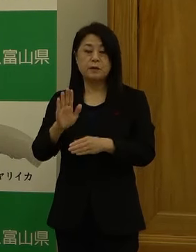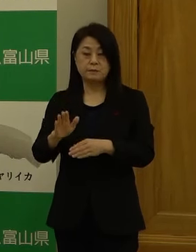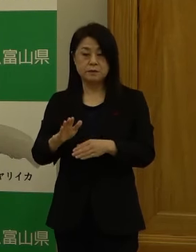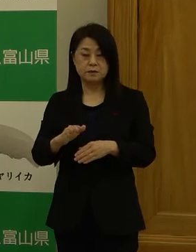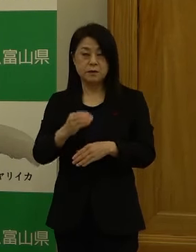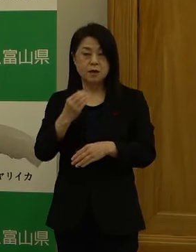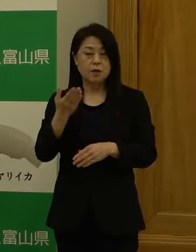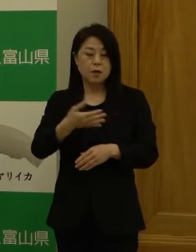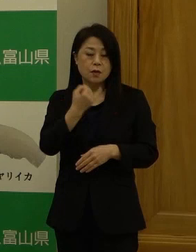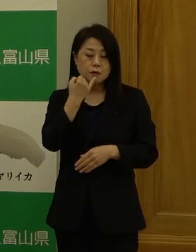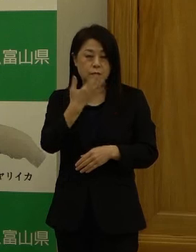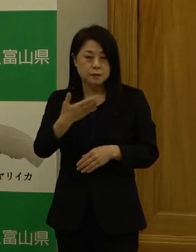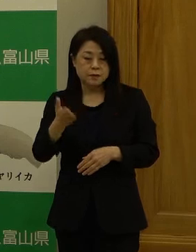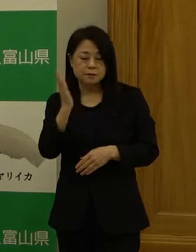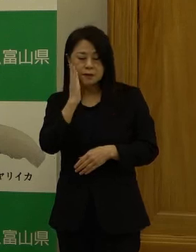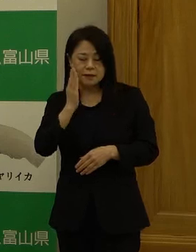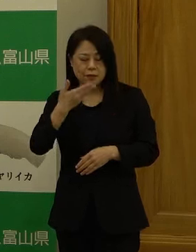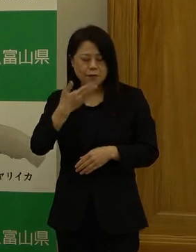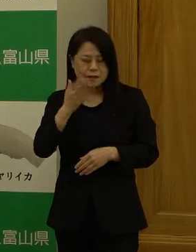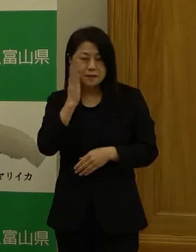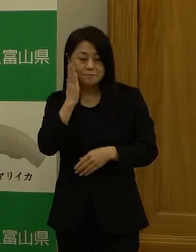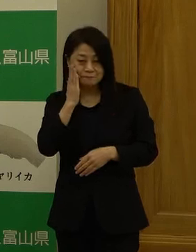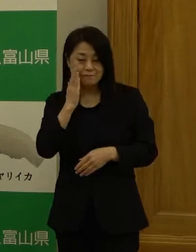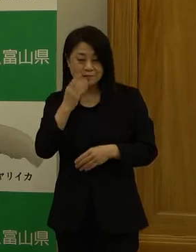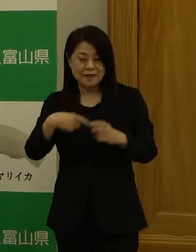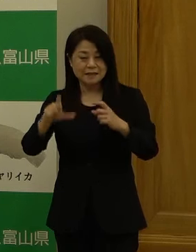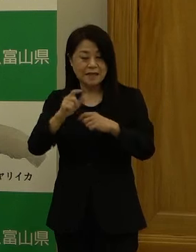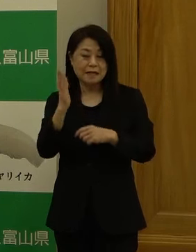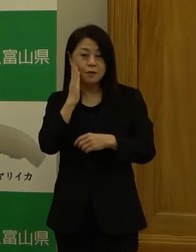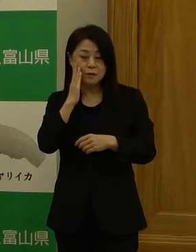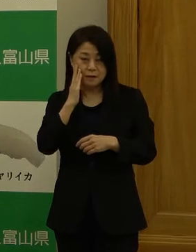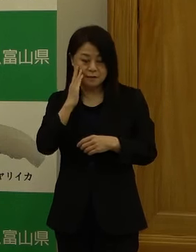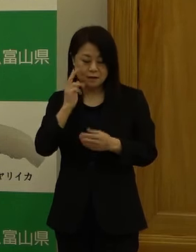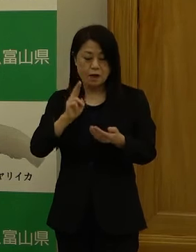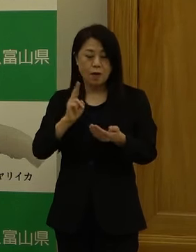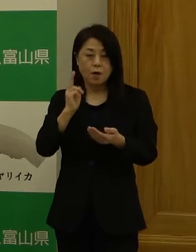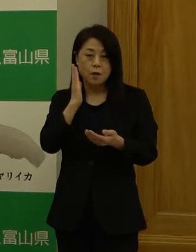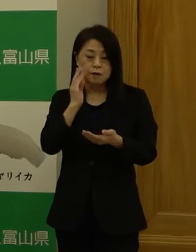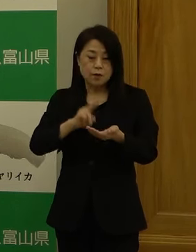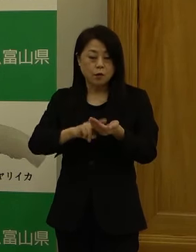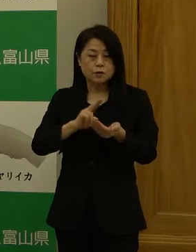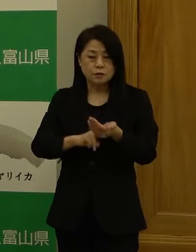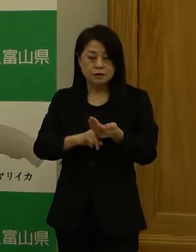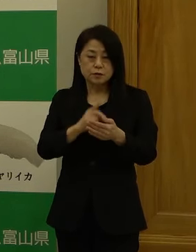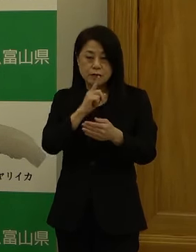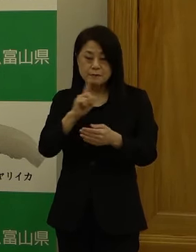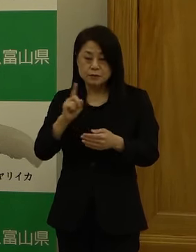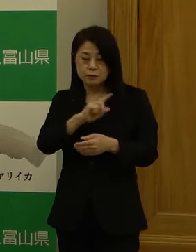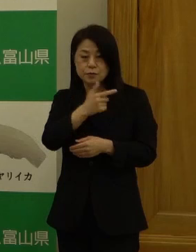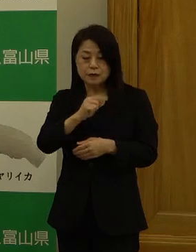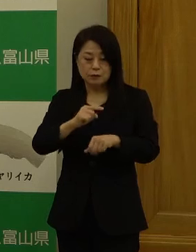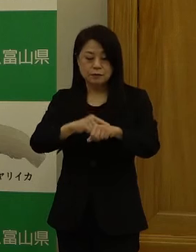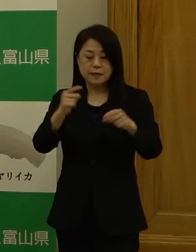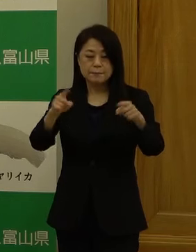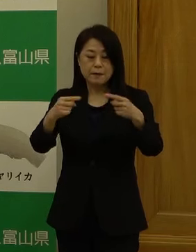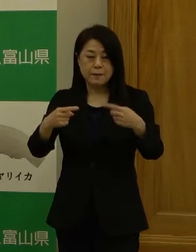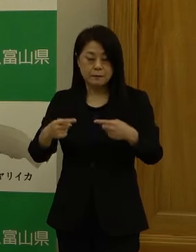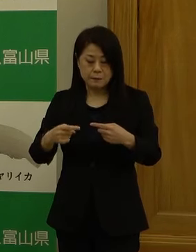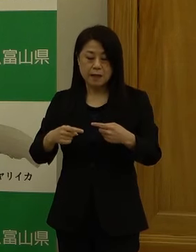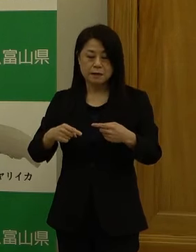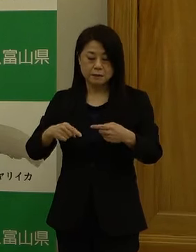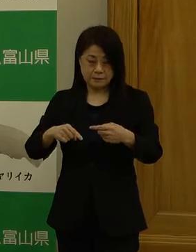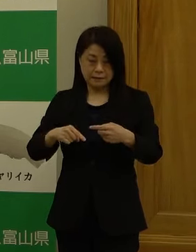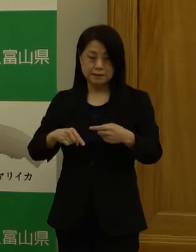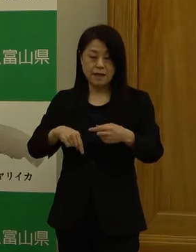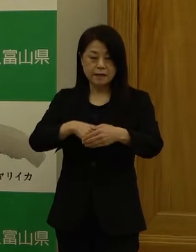幸がひときわ美味しい季節に向けて、美味しいお寿司の秘密などタイムリーな話題や旬を捉えた内容を動